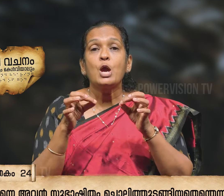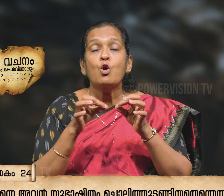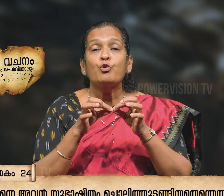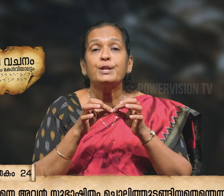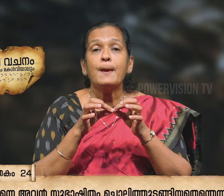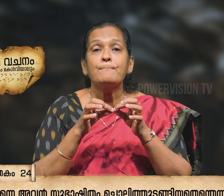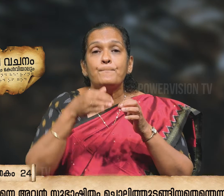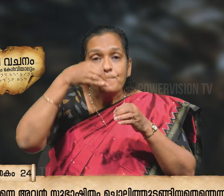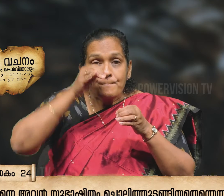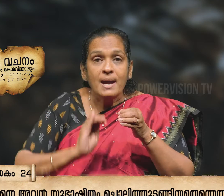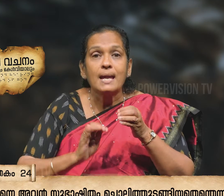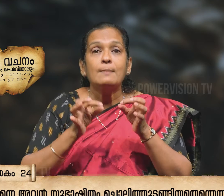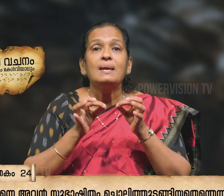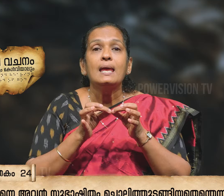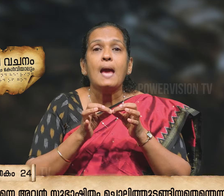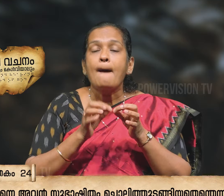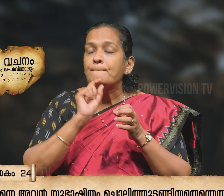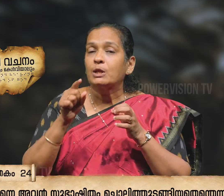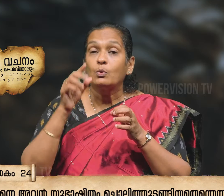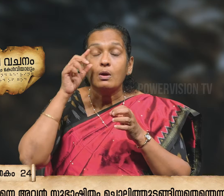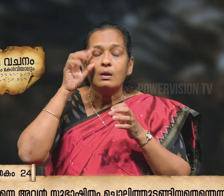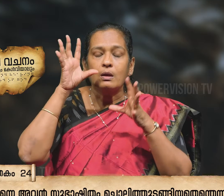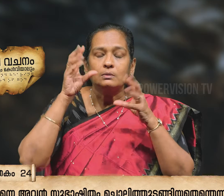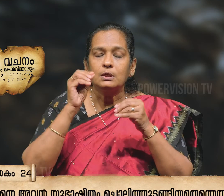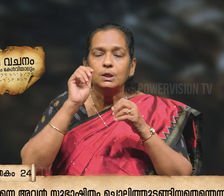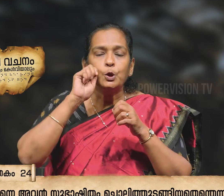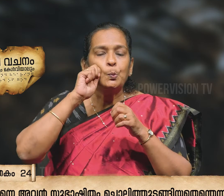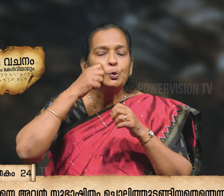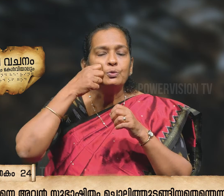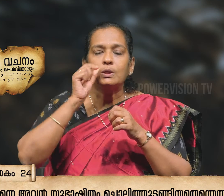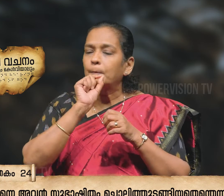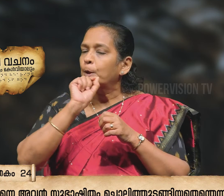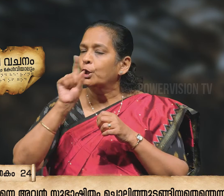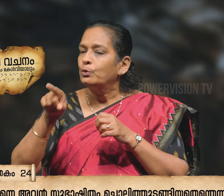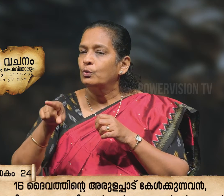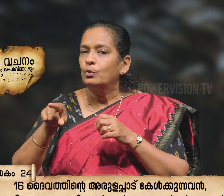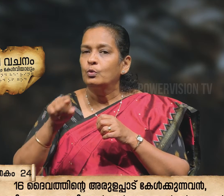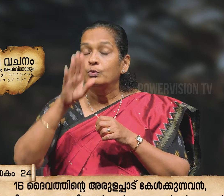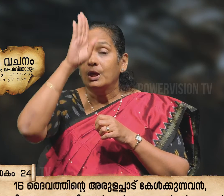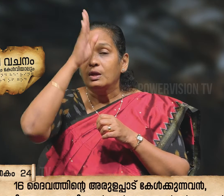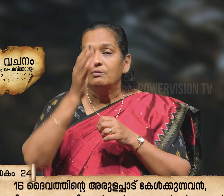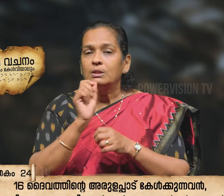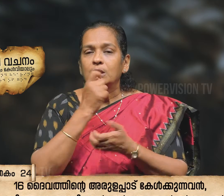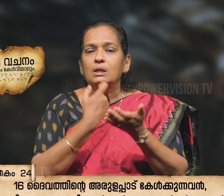ബെയോരിന്റെ മകൻ ബിലയാം പറയുന്നു, കണ്ണടച്ചിരിക്കുന്ന പുരുഷൻ പറയുന്നു, ദൈവത്തിന്റെ അരുളപ്പാട്